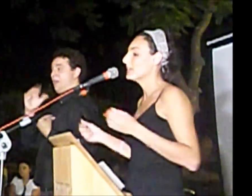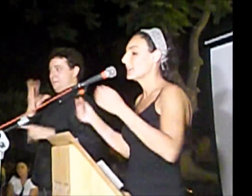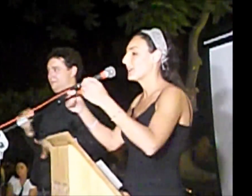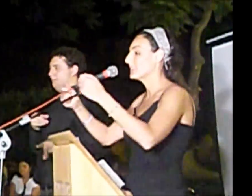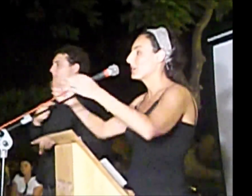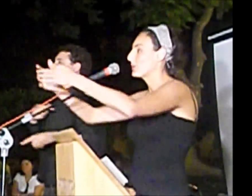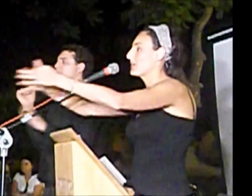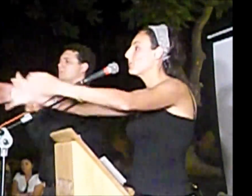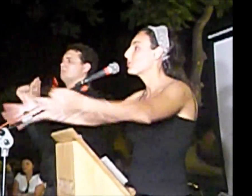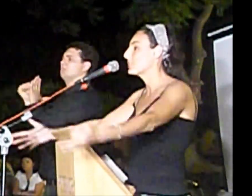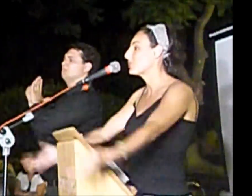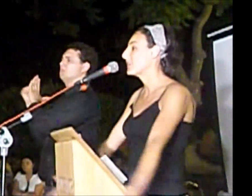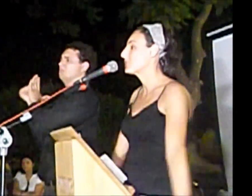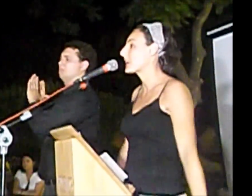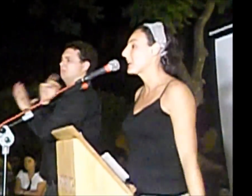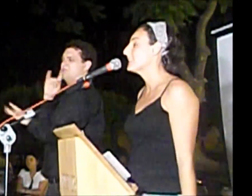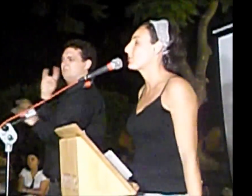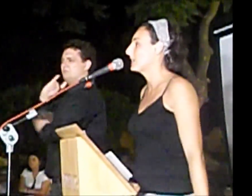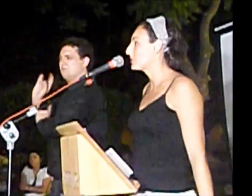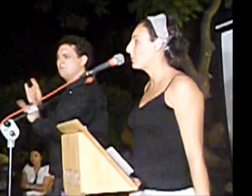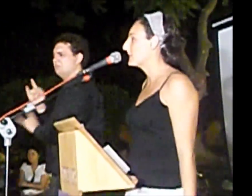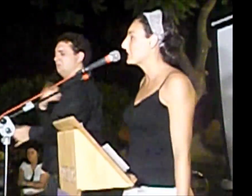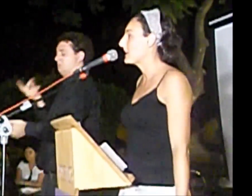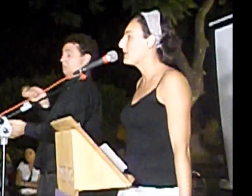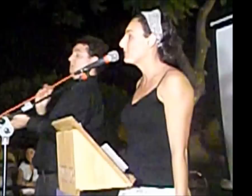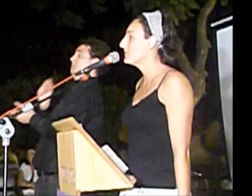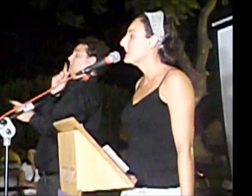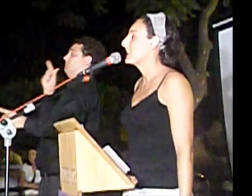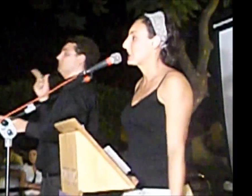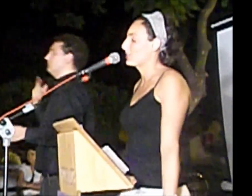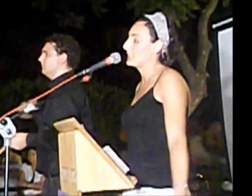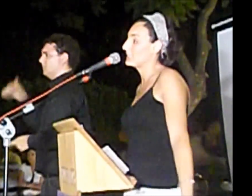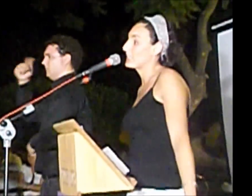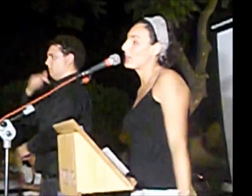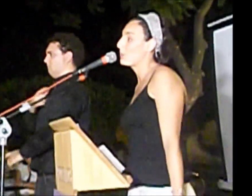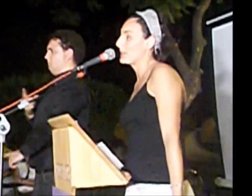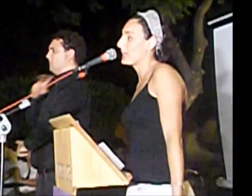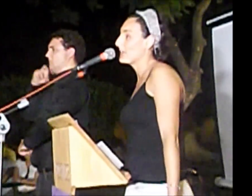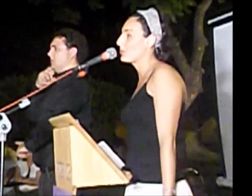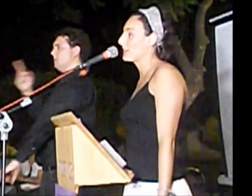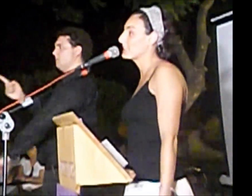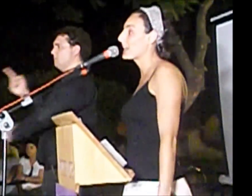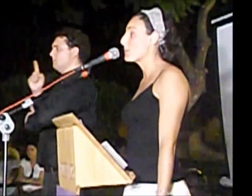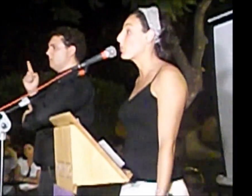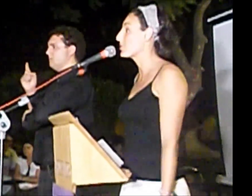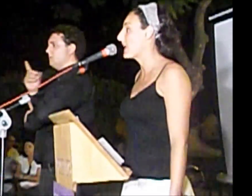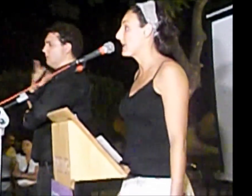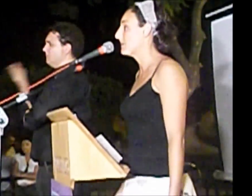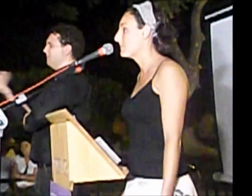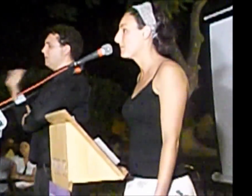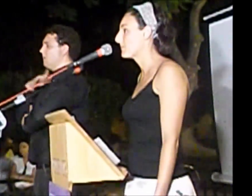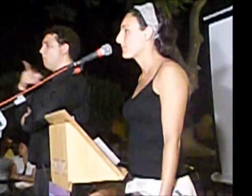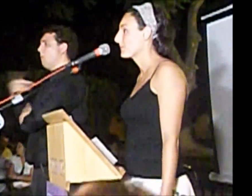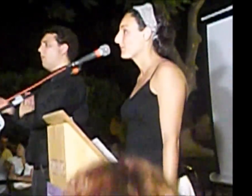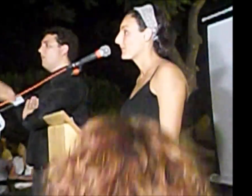la puerta se encuentra un montón de soldados israelíes con las escopetas en la mano, diciéndole que tienen que acompañarla porque va a ser